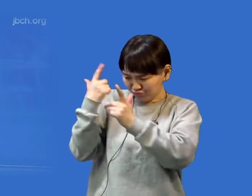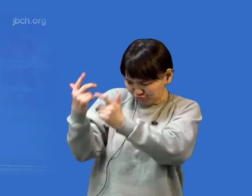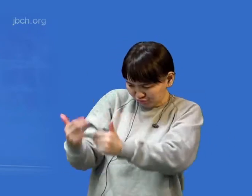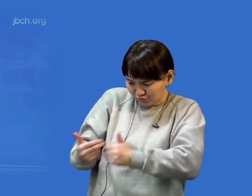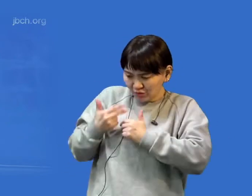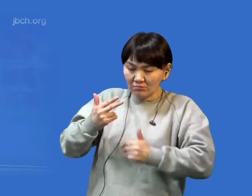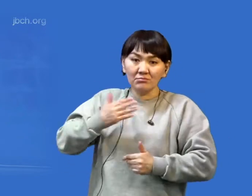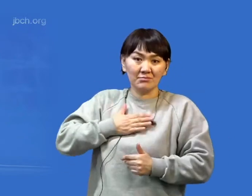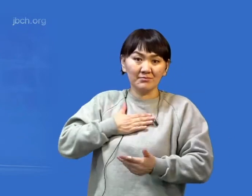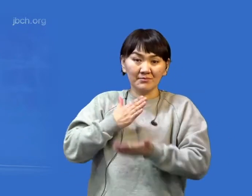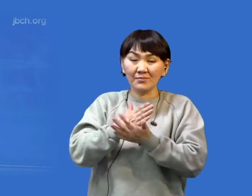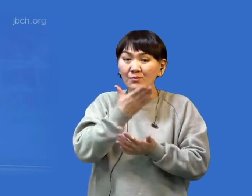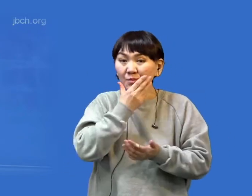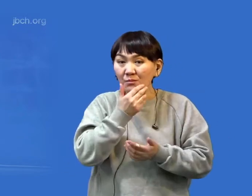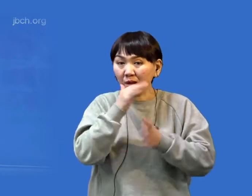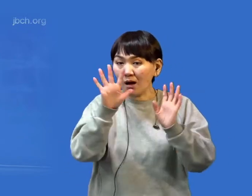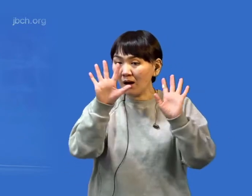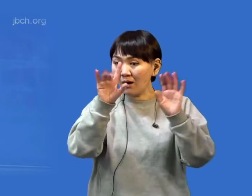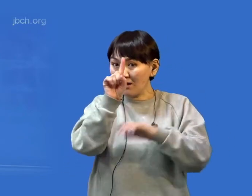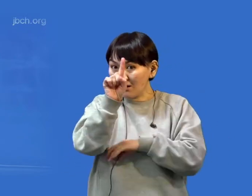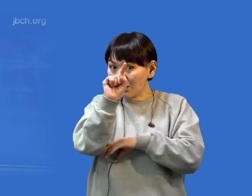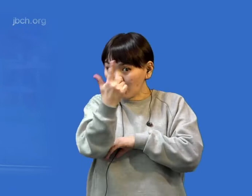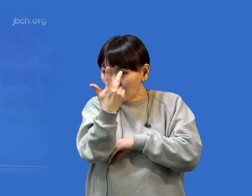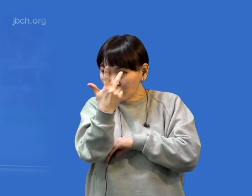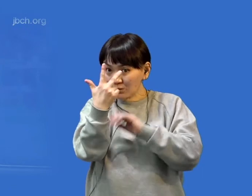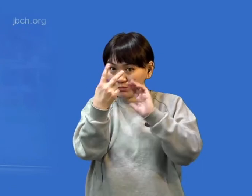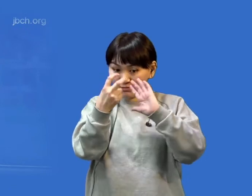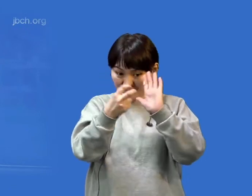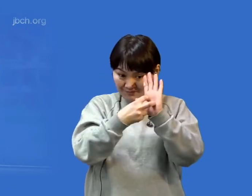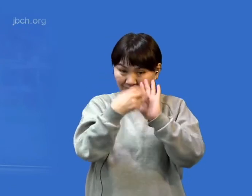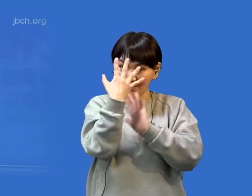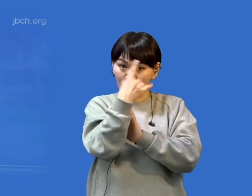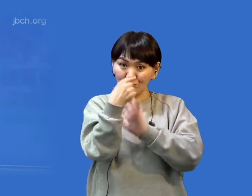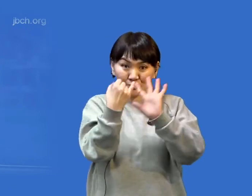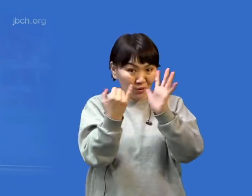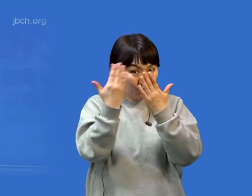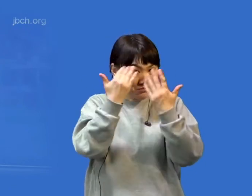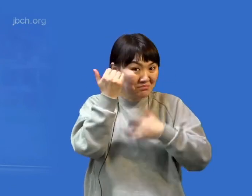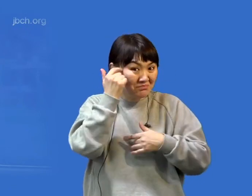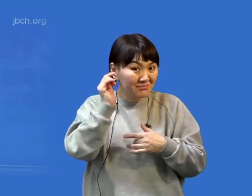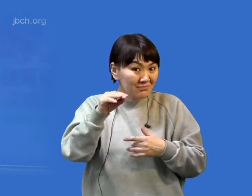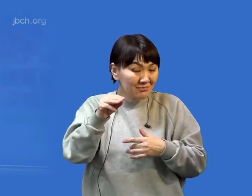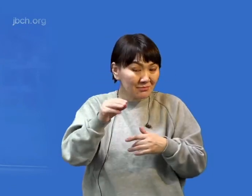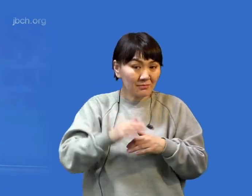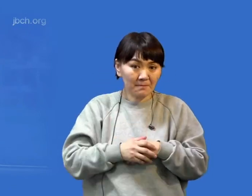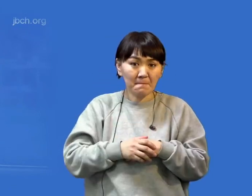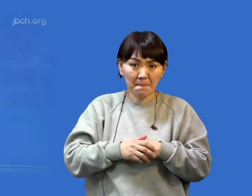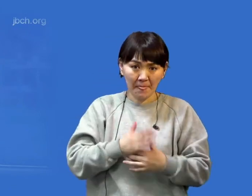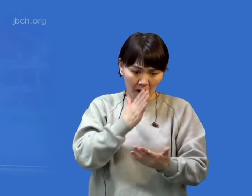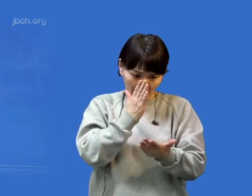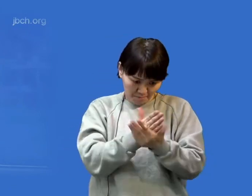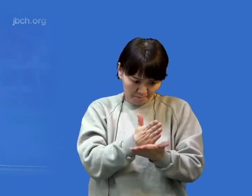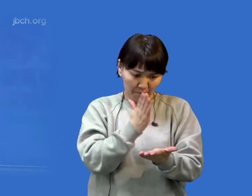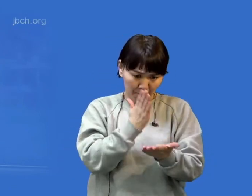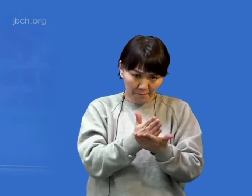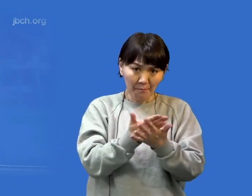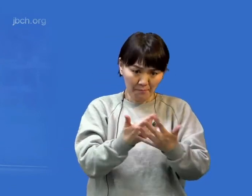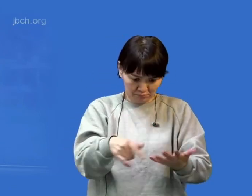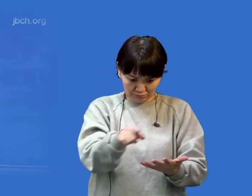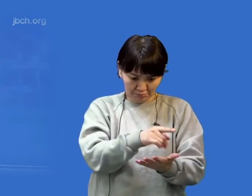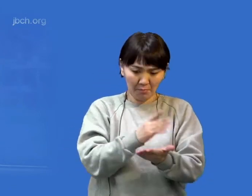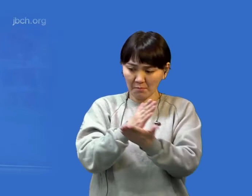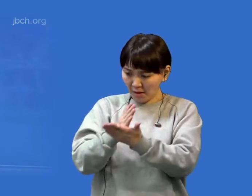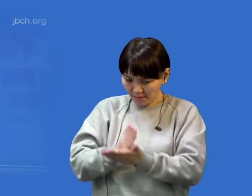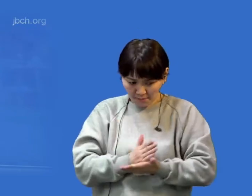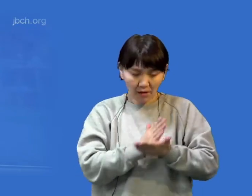Иврэ 13:5-6 дээр дэндэр гарч байгааг та бүхэн уншдаг үү? Бага юмдаа сэтгэл хангалуун бай.